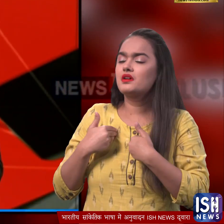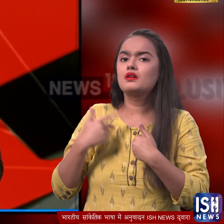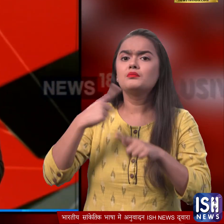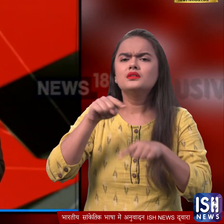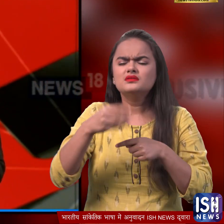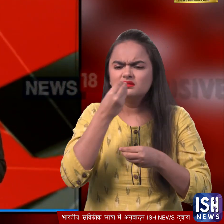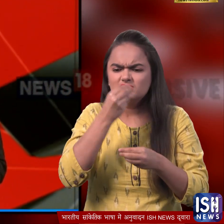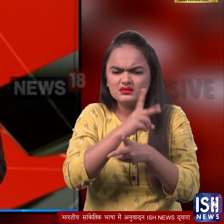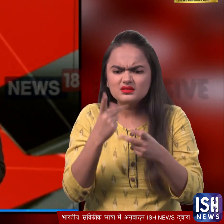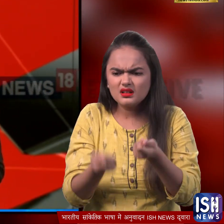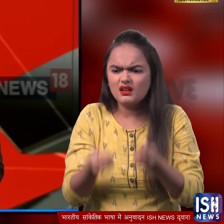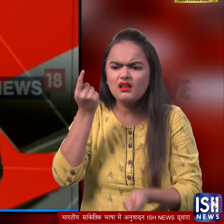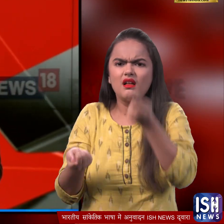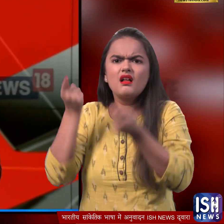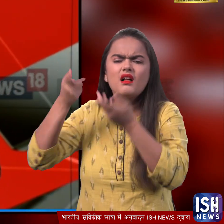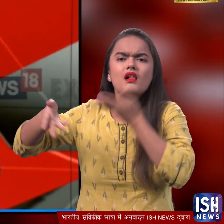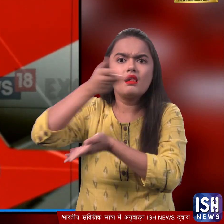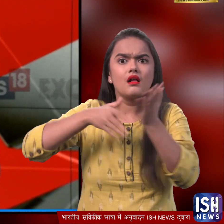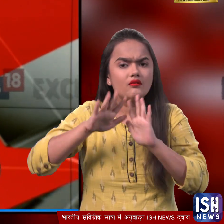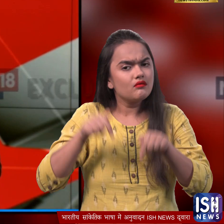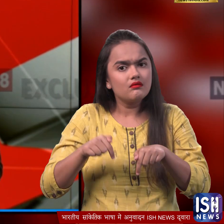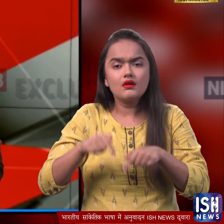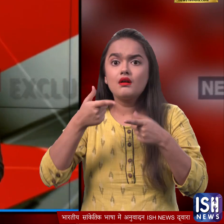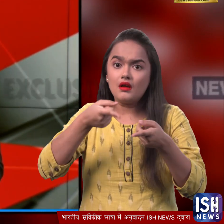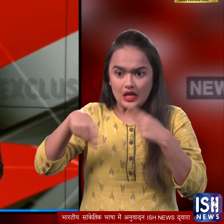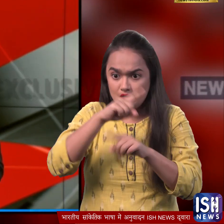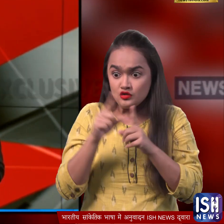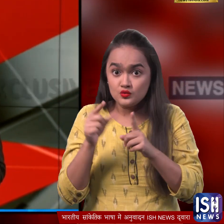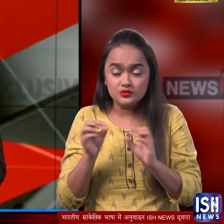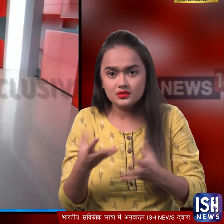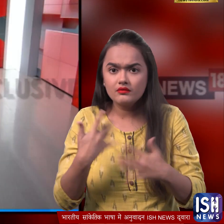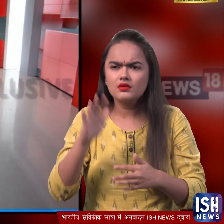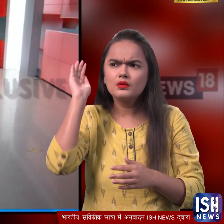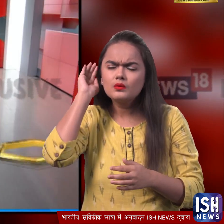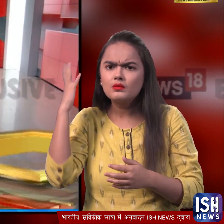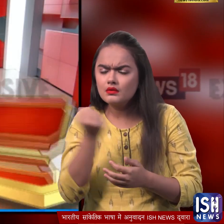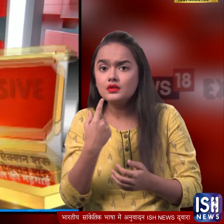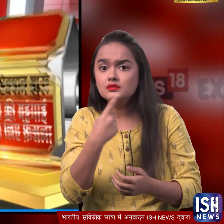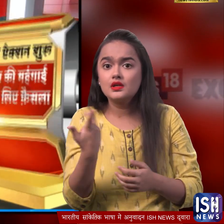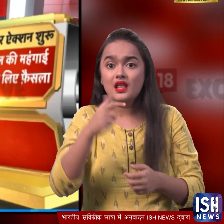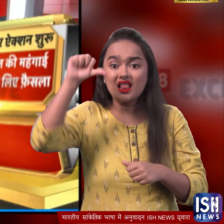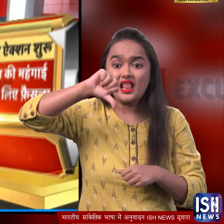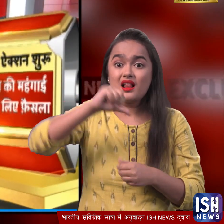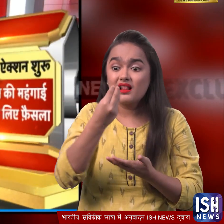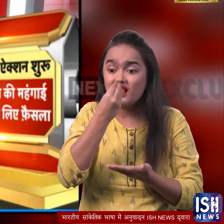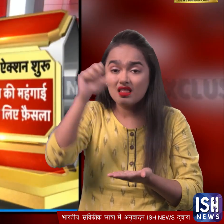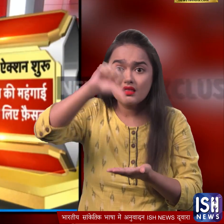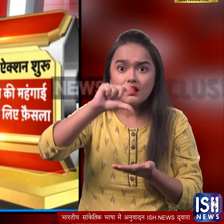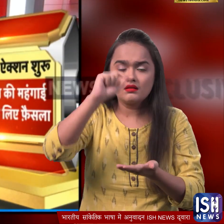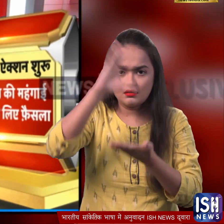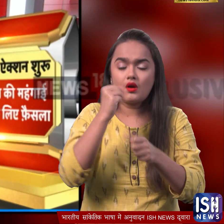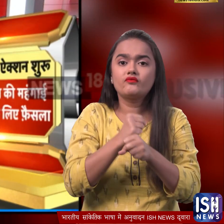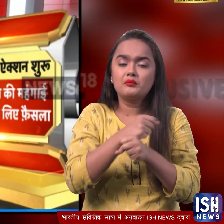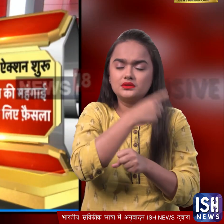की महंगाई को कम करने के लिए केंद्र सरकार एक्शन में आ गई। न्यूज़ 18 के एहतशाम खान की रिपोर्ट है कि खाने के तेल की महंगाई को कम करने के लिए